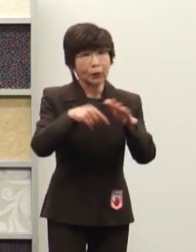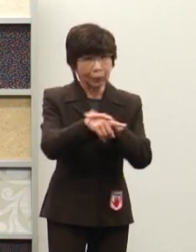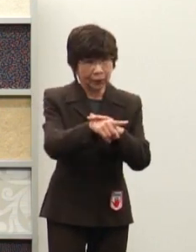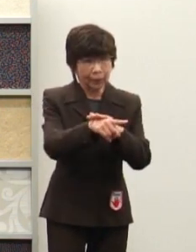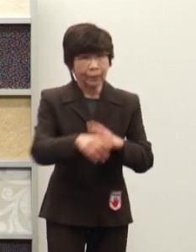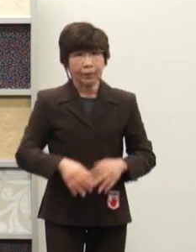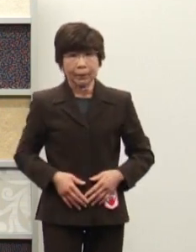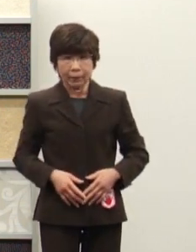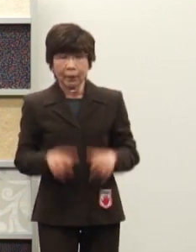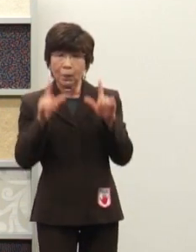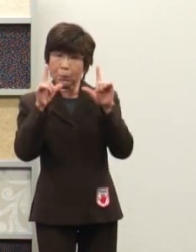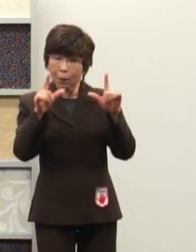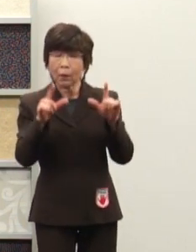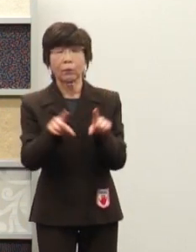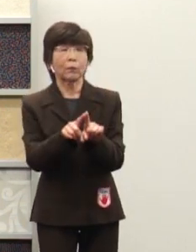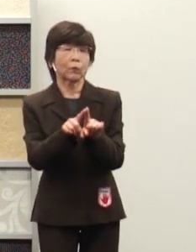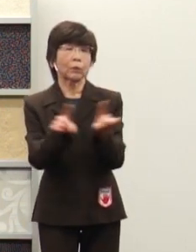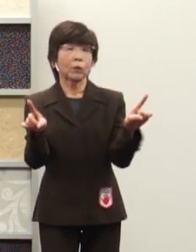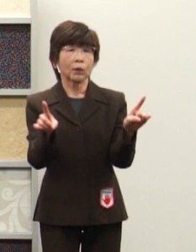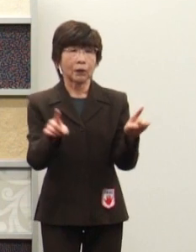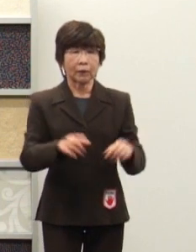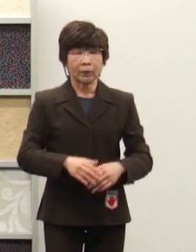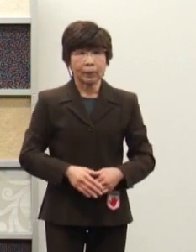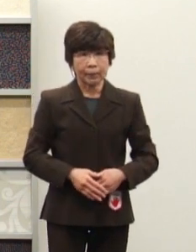ろんです よ。ということ、 もちろんです。 でこれは